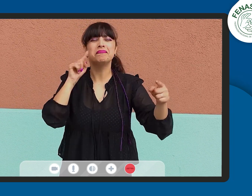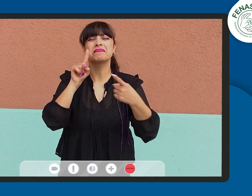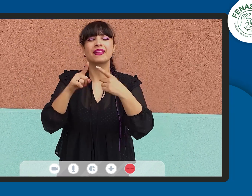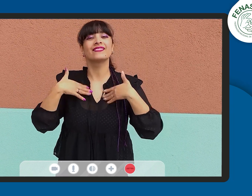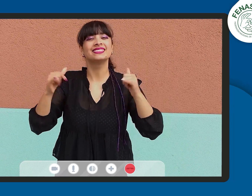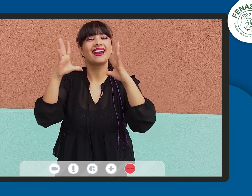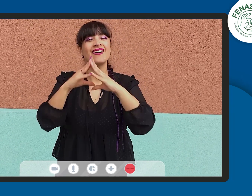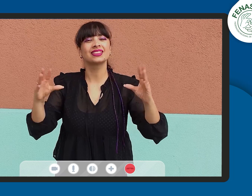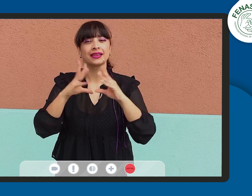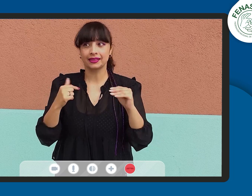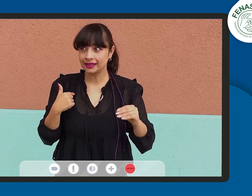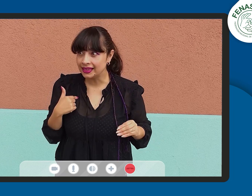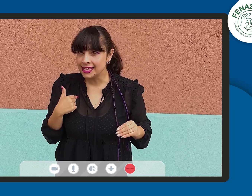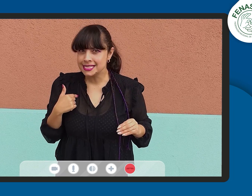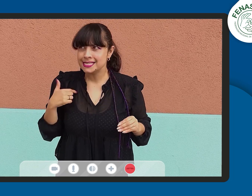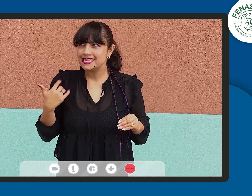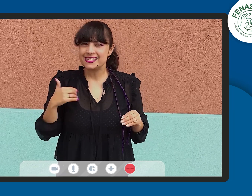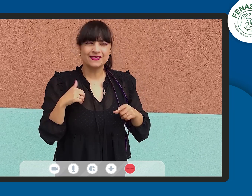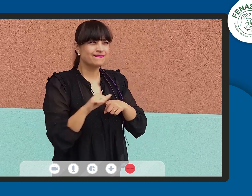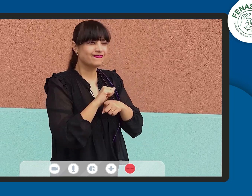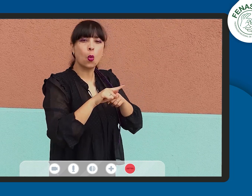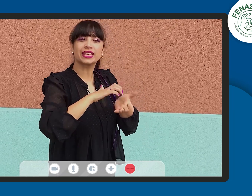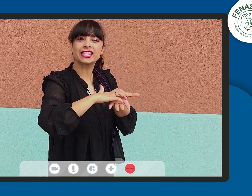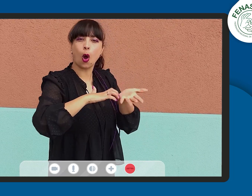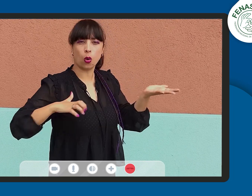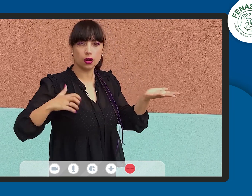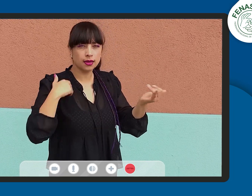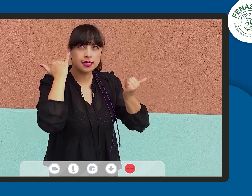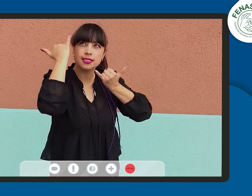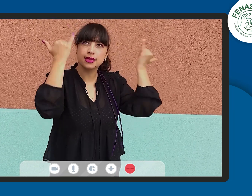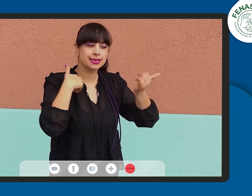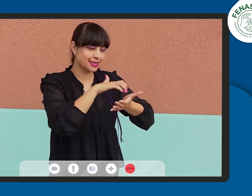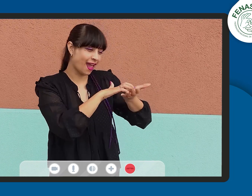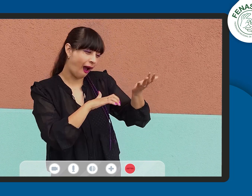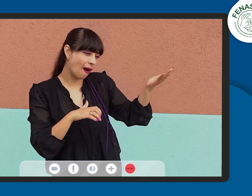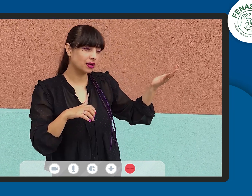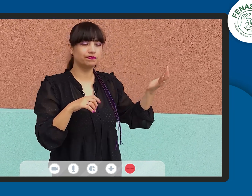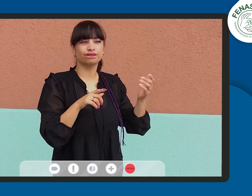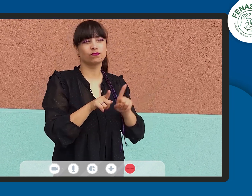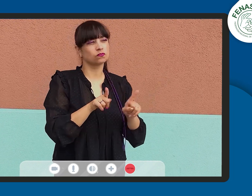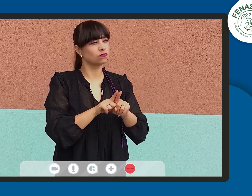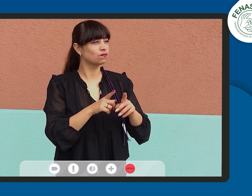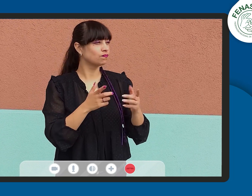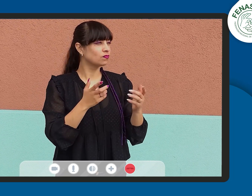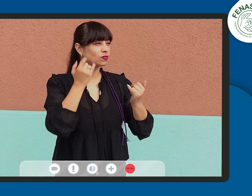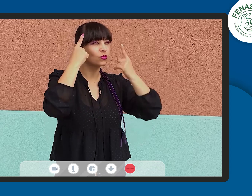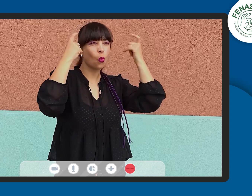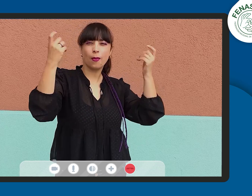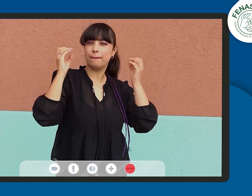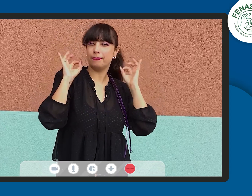una presentación ante niños y adultos, con motivo de la Navidad. Para ello hice un guión en el que plasmé mis ideas. Quería